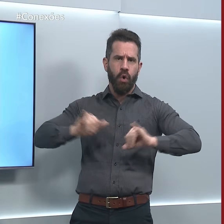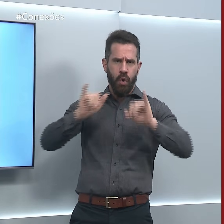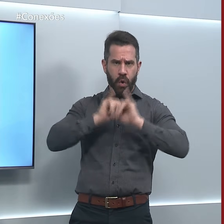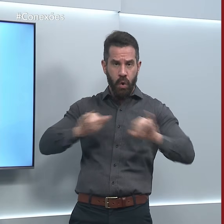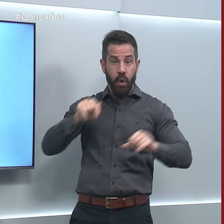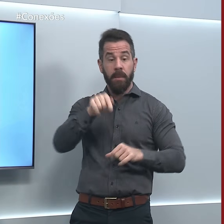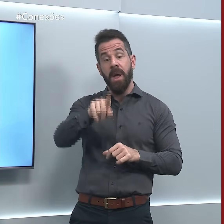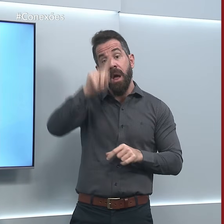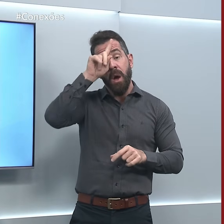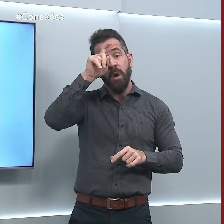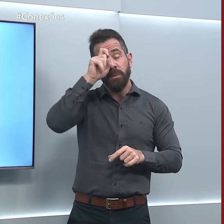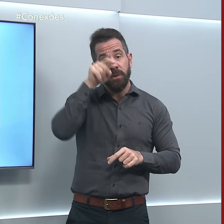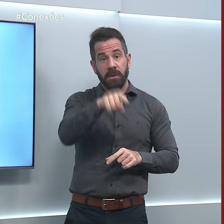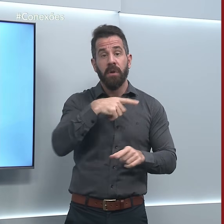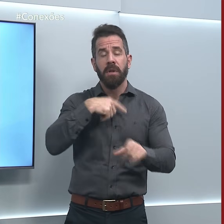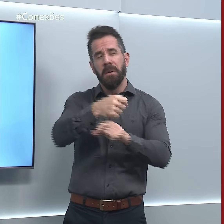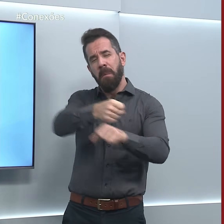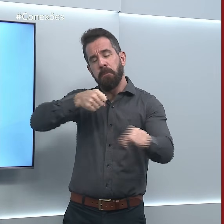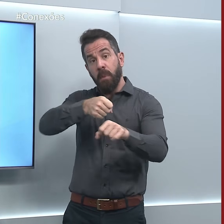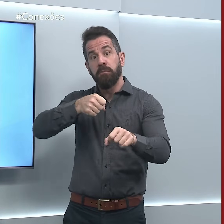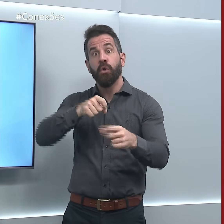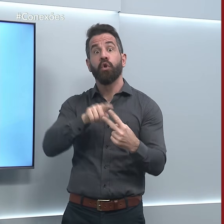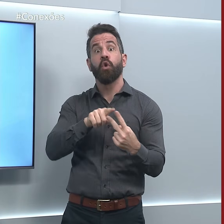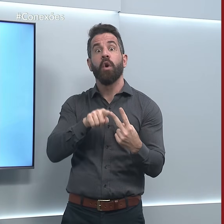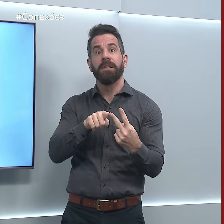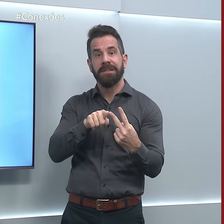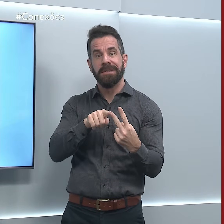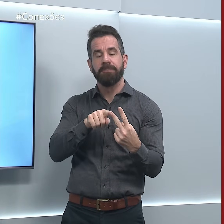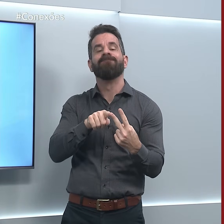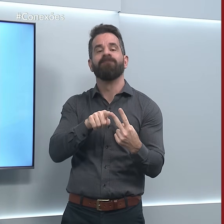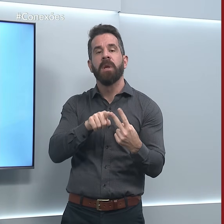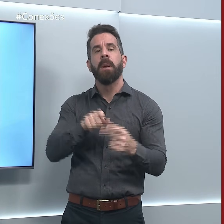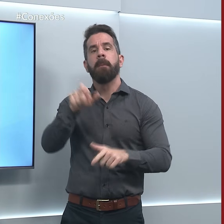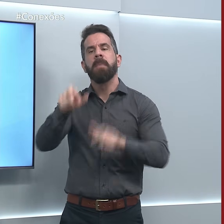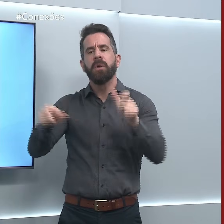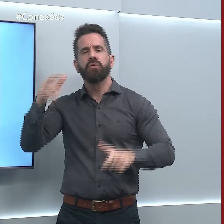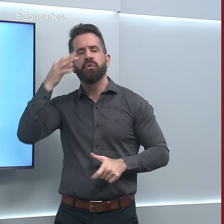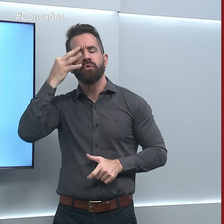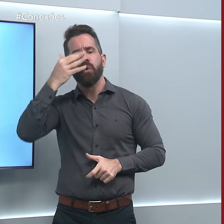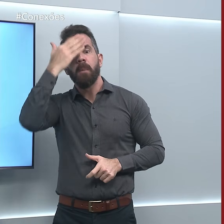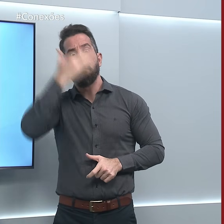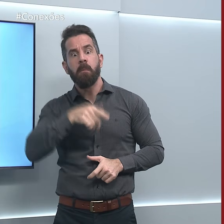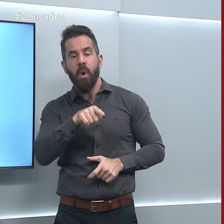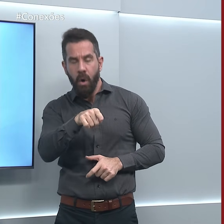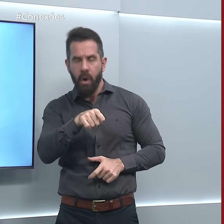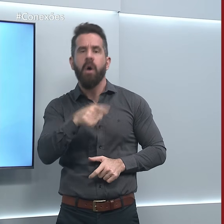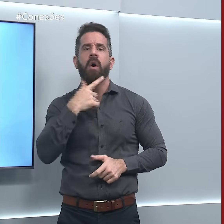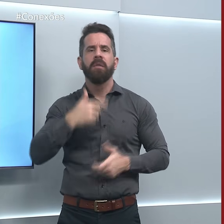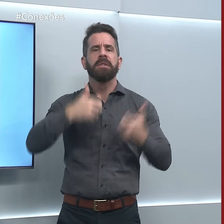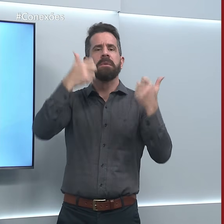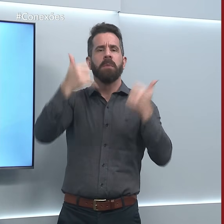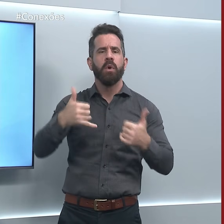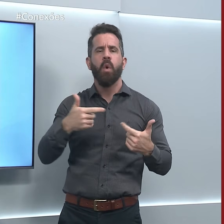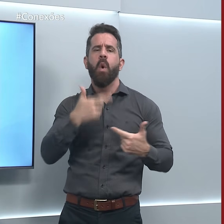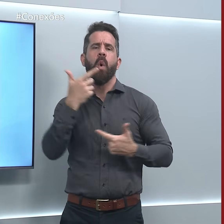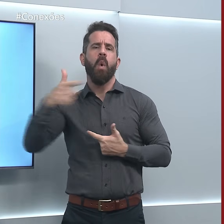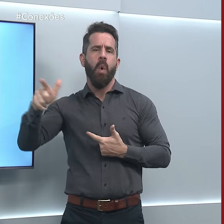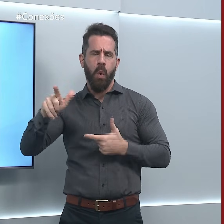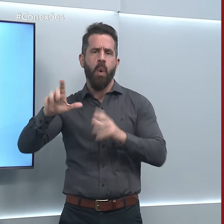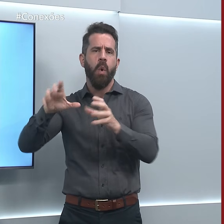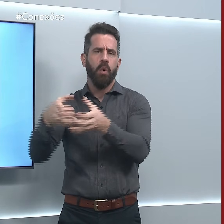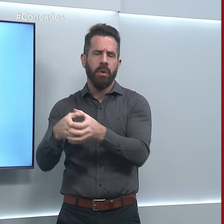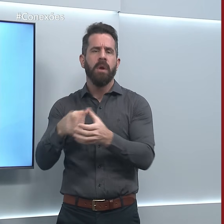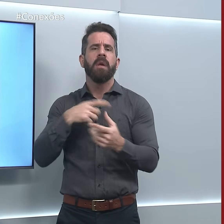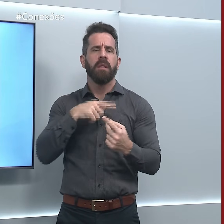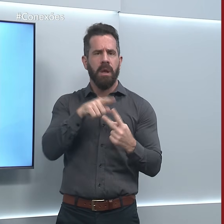foi atingido com 2 mísseis. Testemunhas disseram a outra agência de notícias, a Reuters, que houve um intervalo